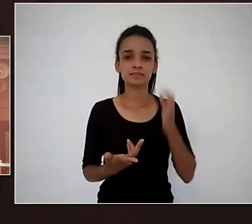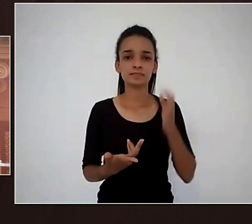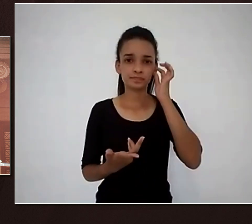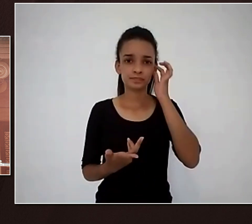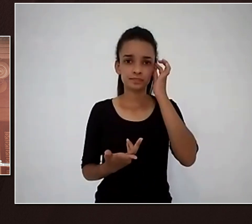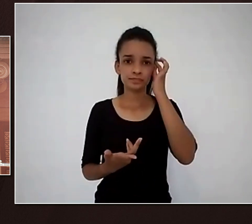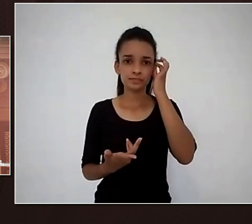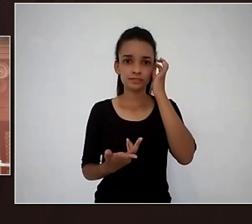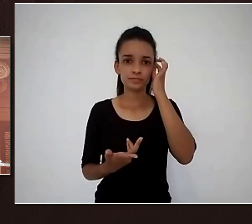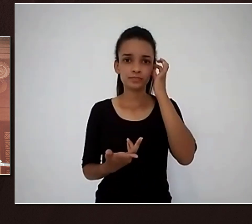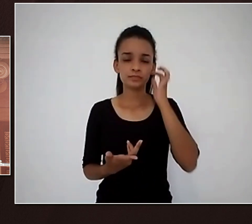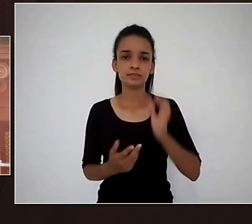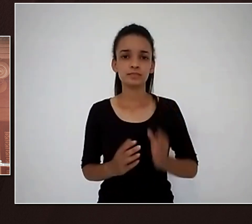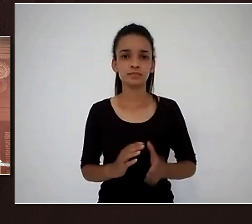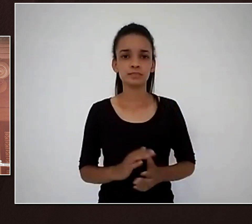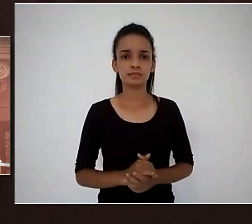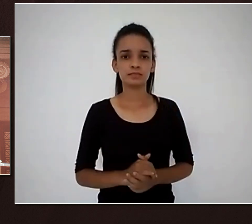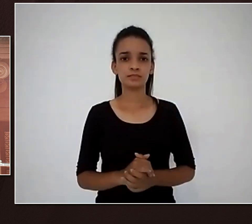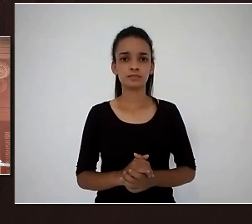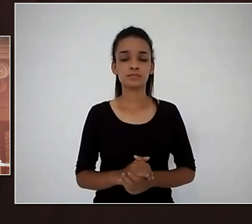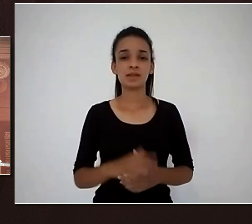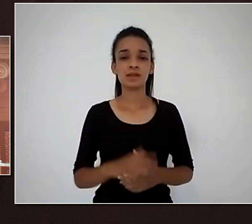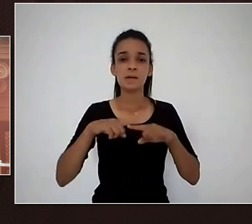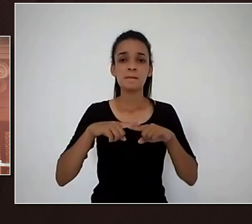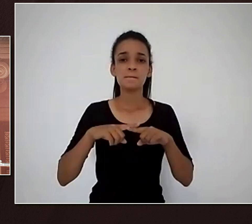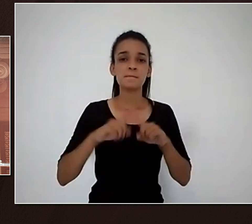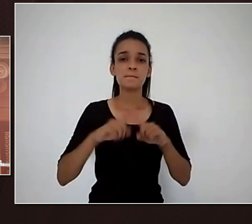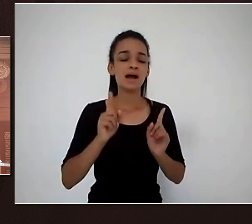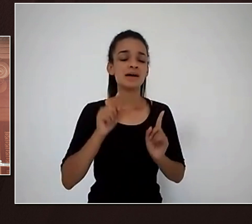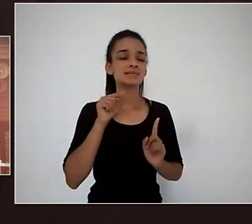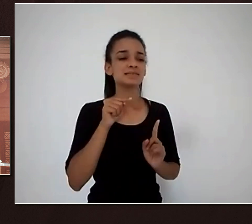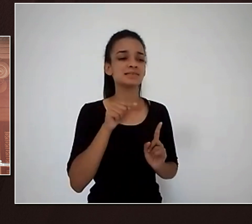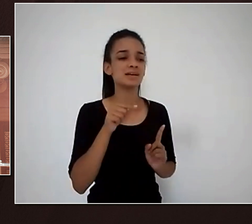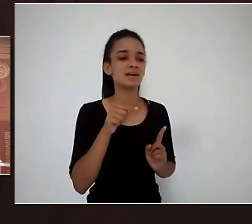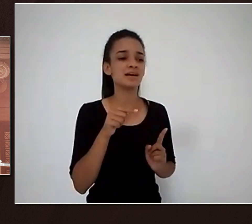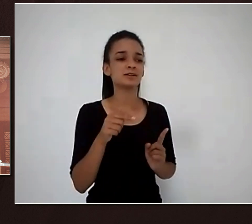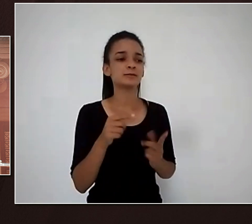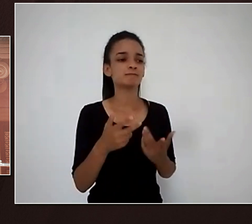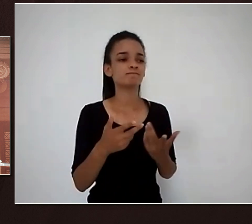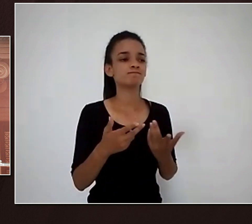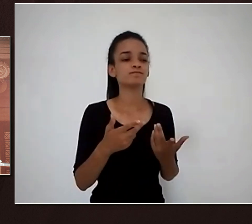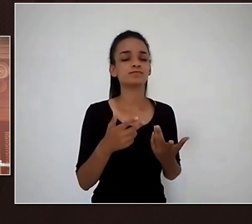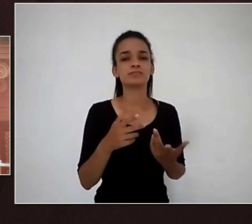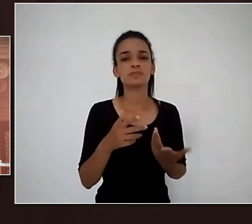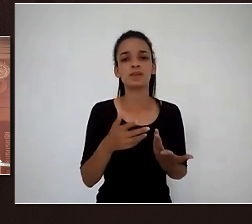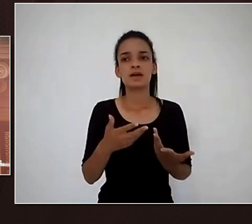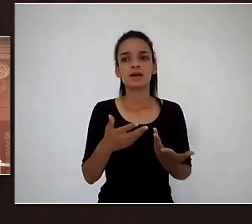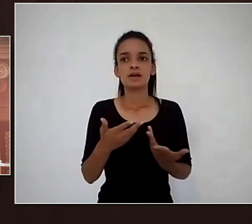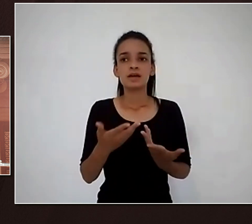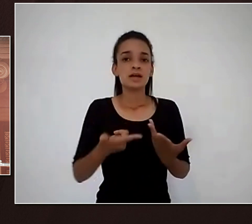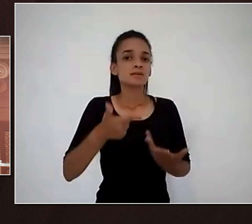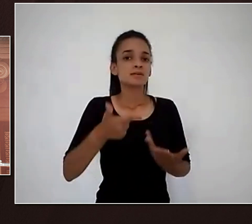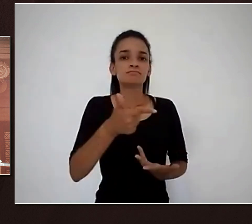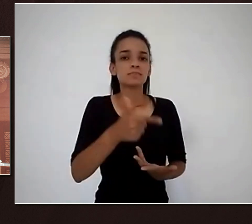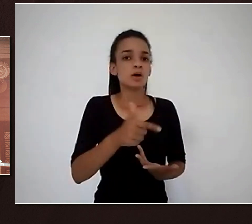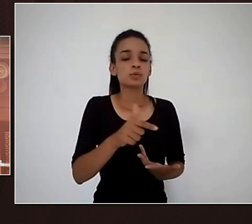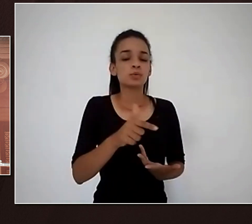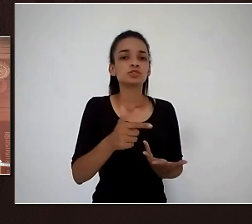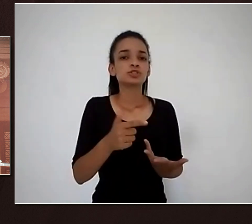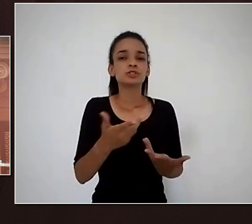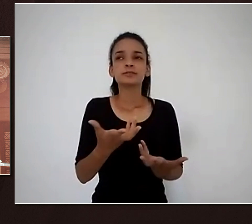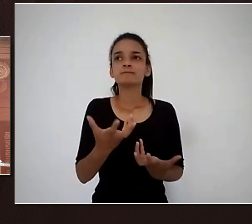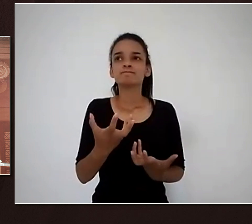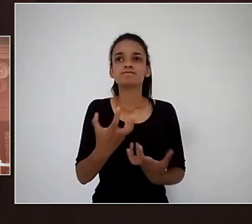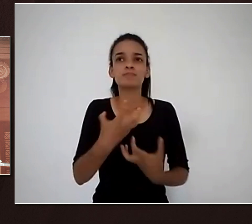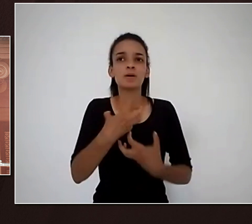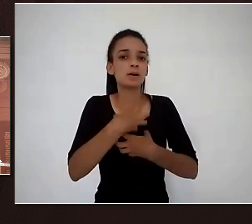zelo que os judeus tinham para com a lei. Ambos têm zelo por Deus, porém não com entendimento. Isso está em Romanos